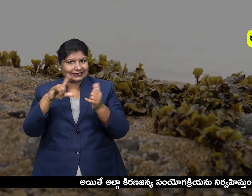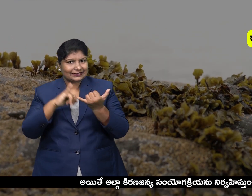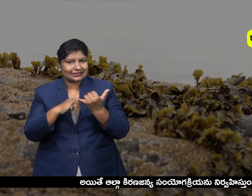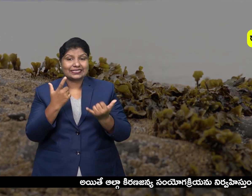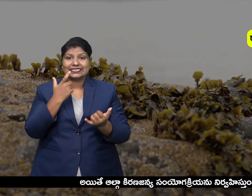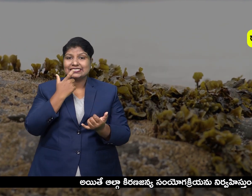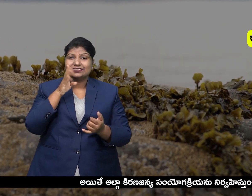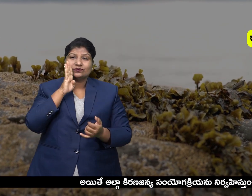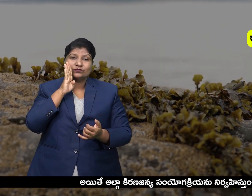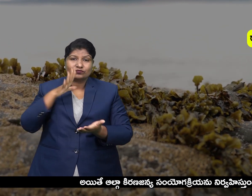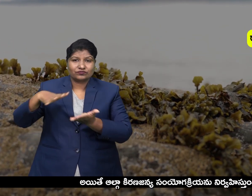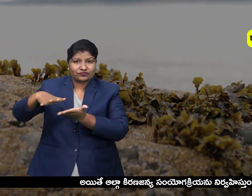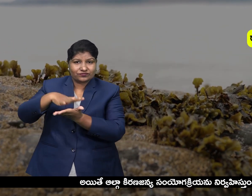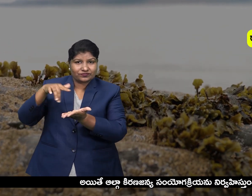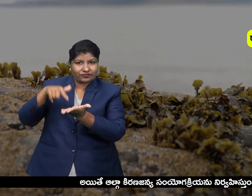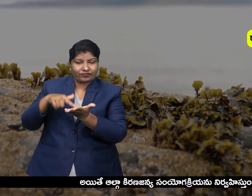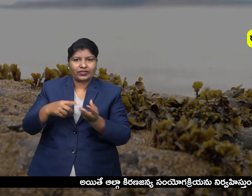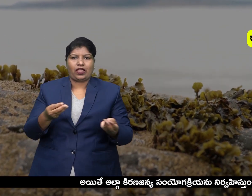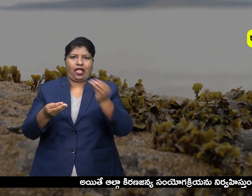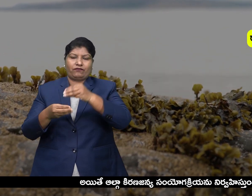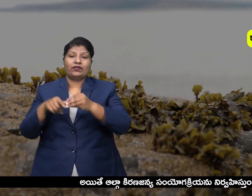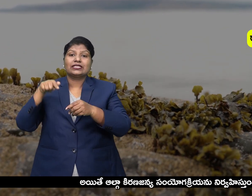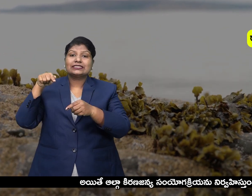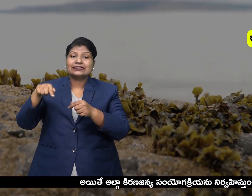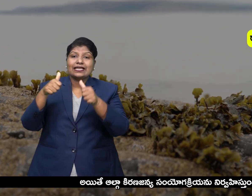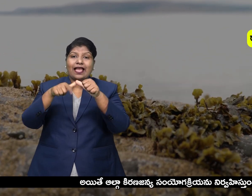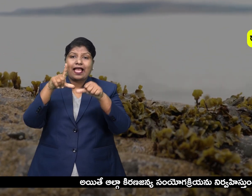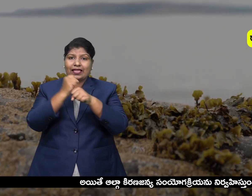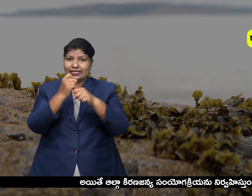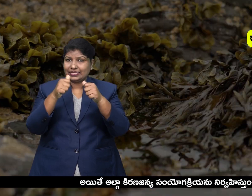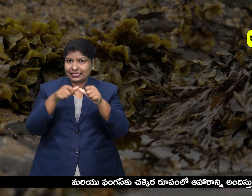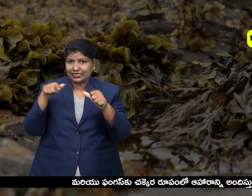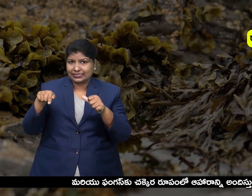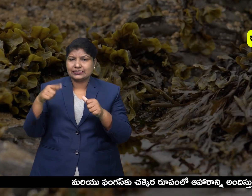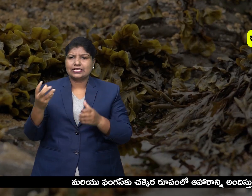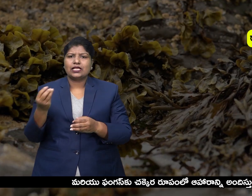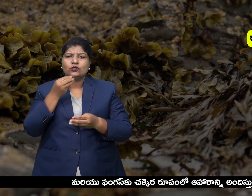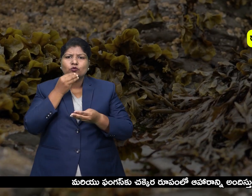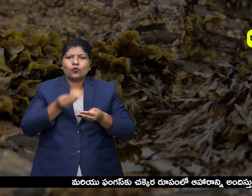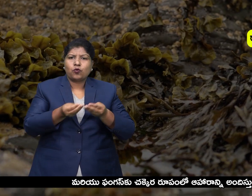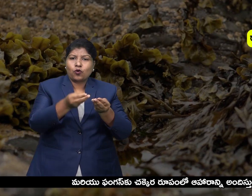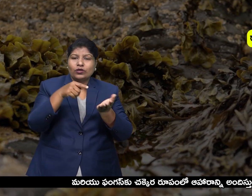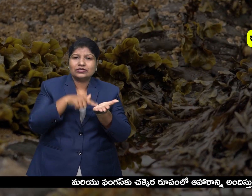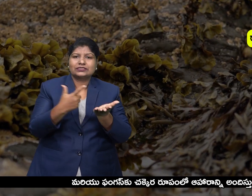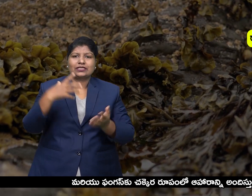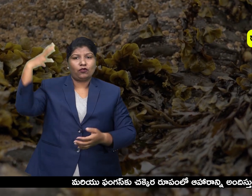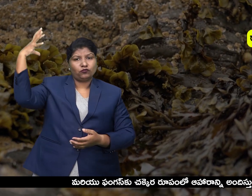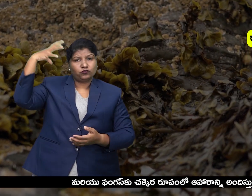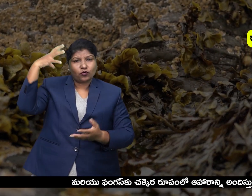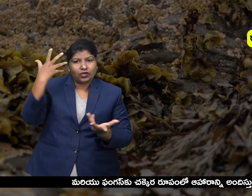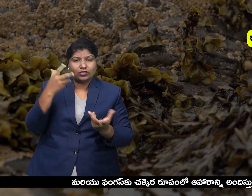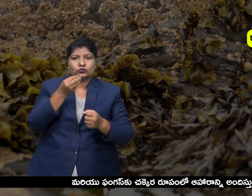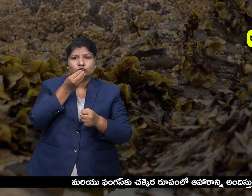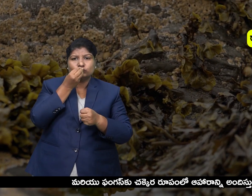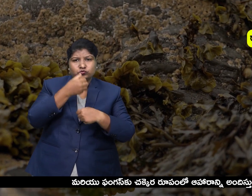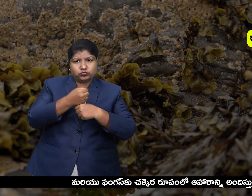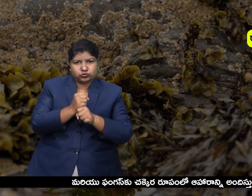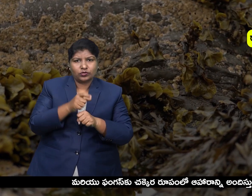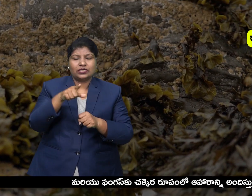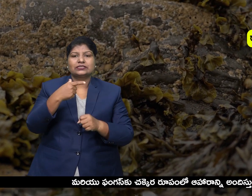అయితే ఆల్గా కిరణజన్య సంయోగ క్రియను నిర్వహిస్తుంది మరియు ఫంగస్కు చక్కెర